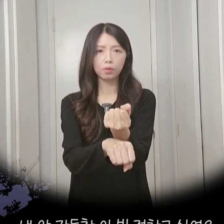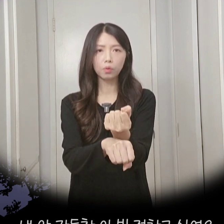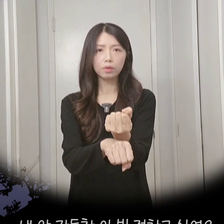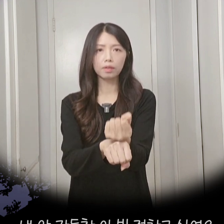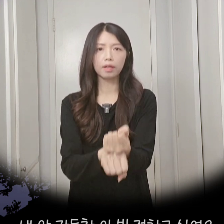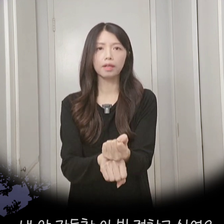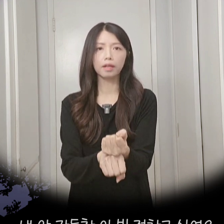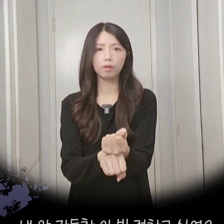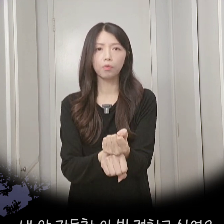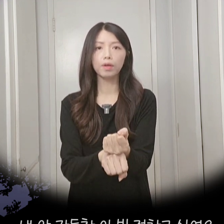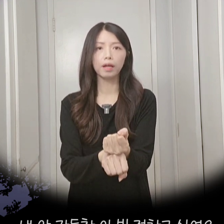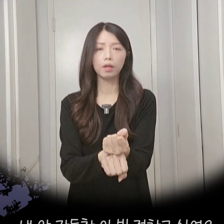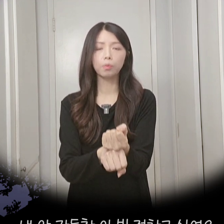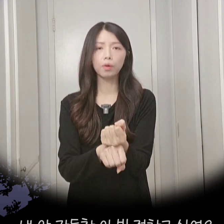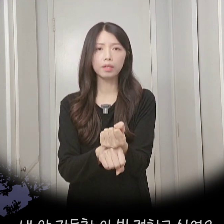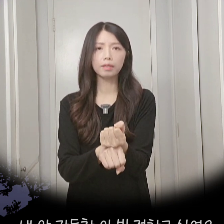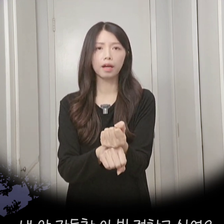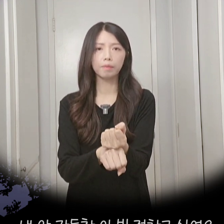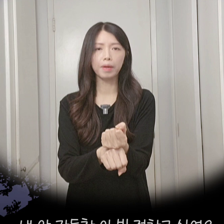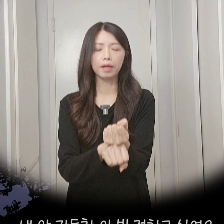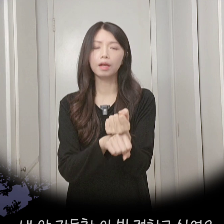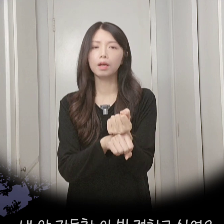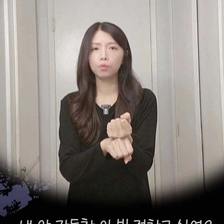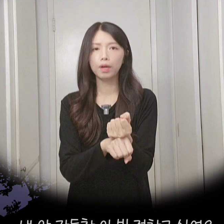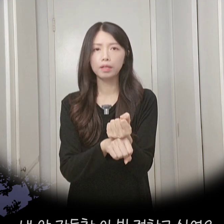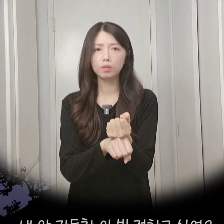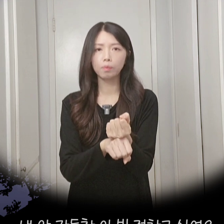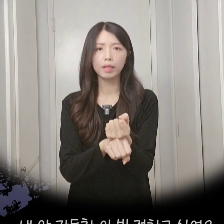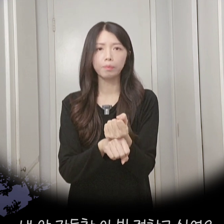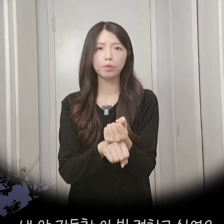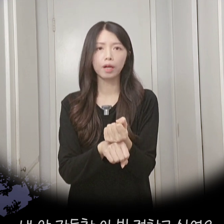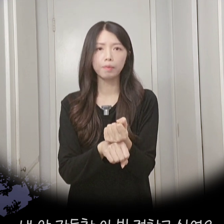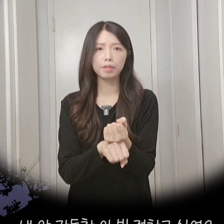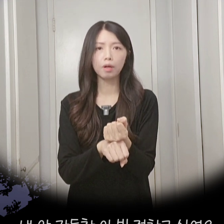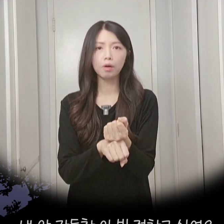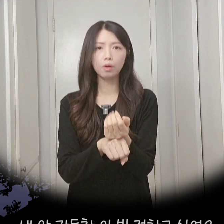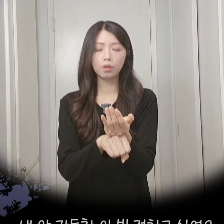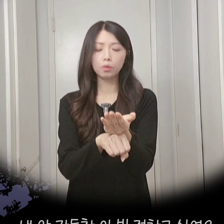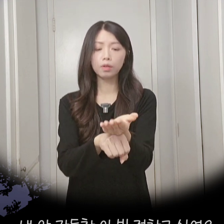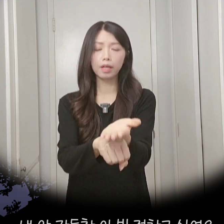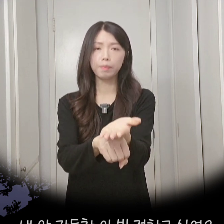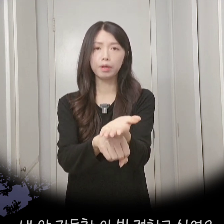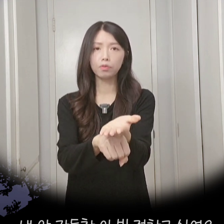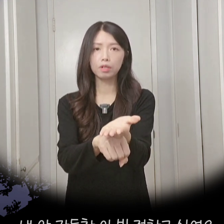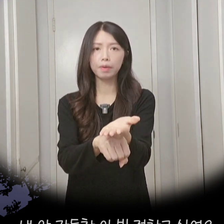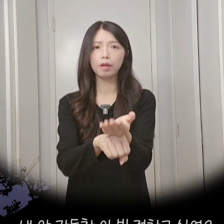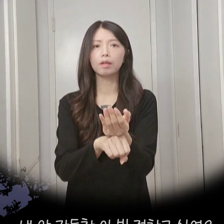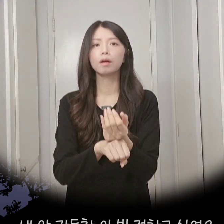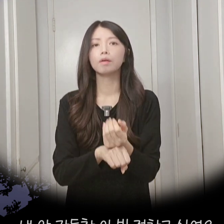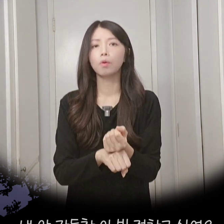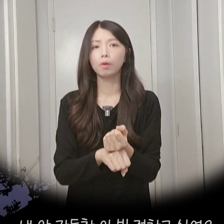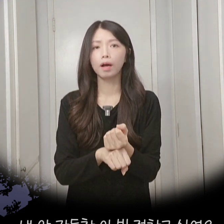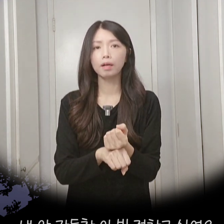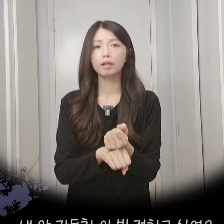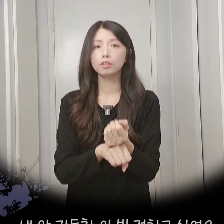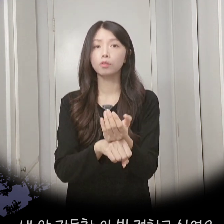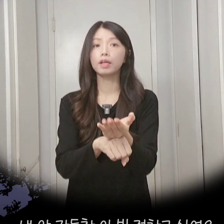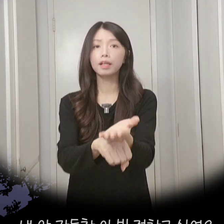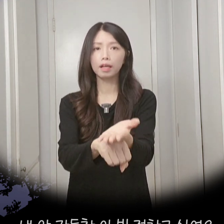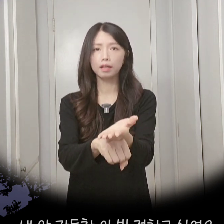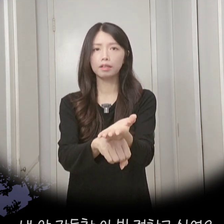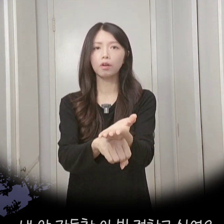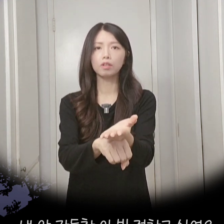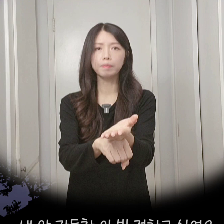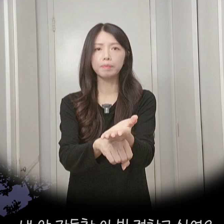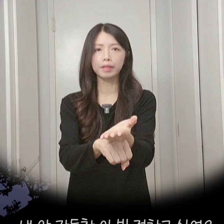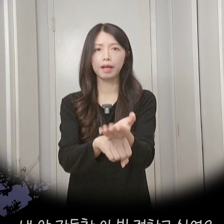쥐시고 손등끼리 이렇게 위아래로 포개신 다음에 위에 있는 손만 앞으로 나가면서 손을 내밀어 주시면 뭔가